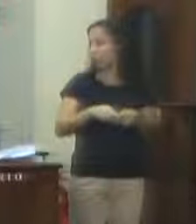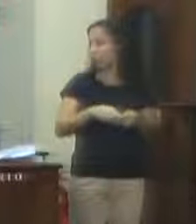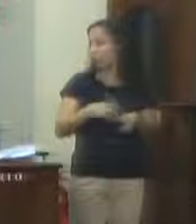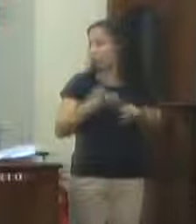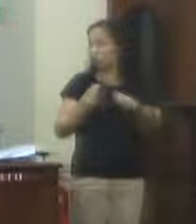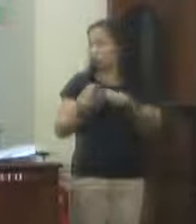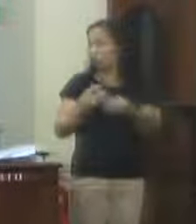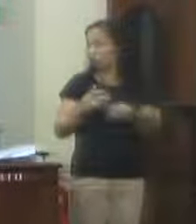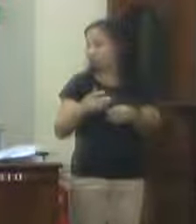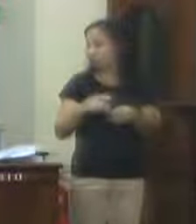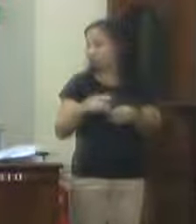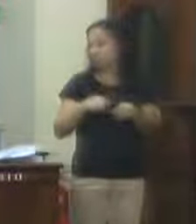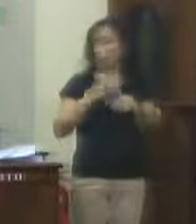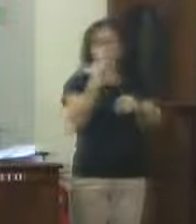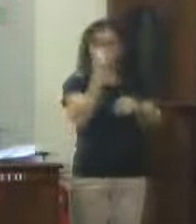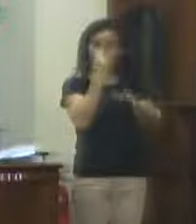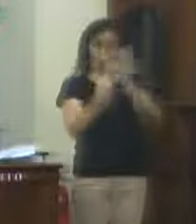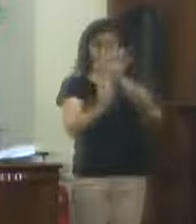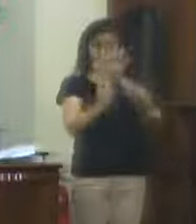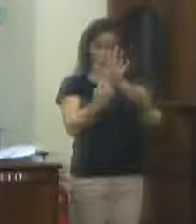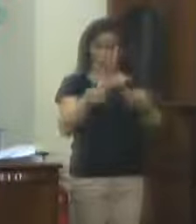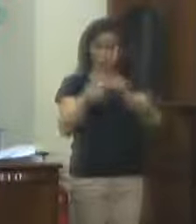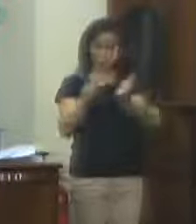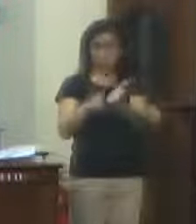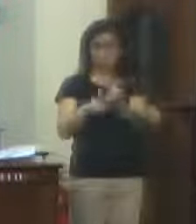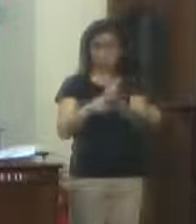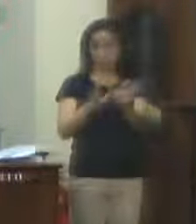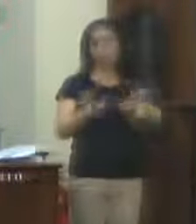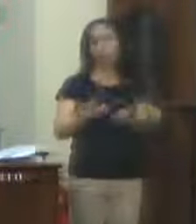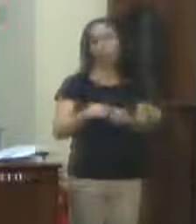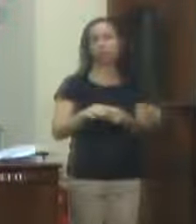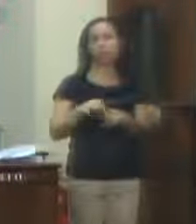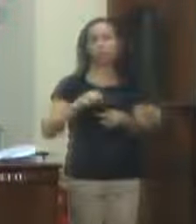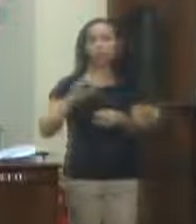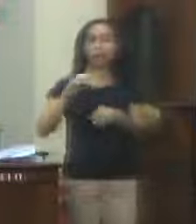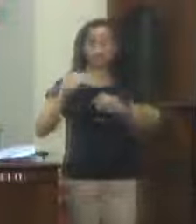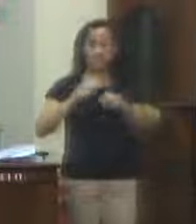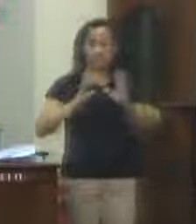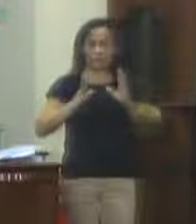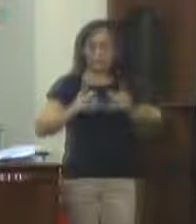trafegam. Fatos em anexos demonstram a clara necessidade da capina, limpeza